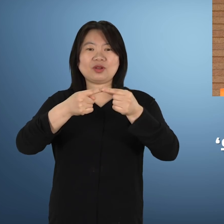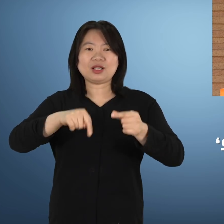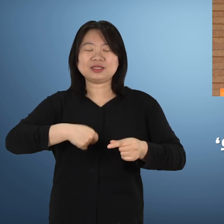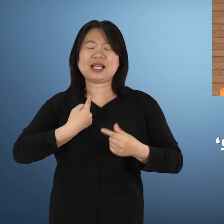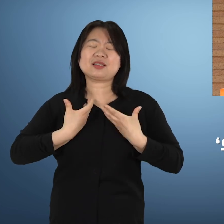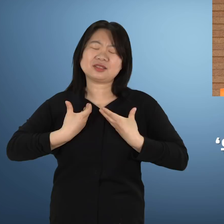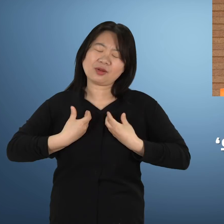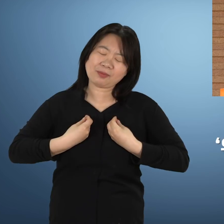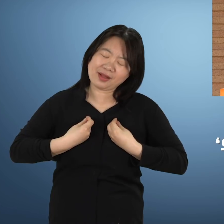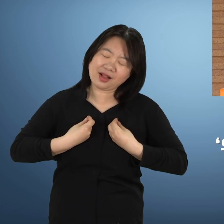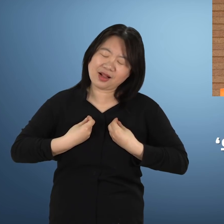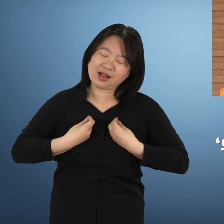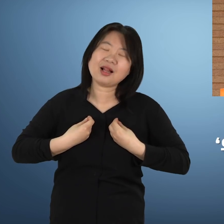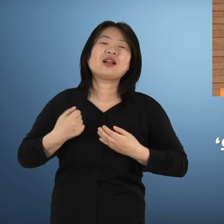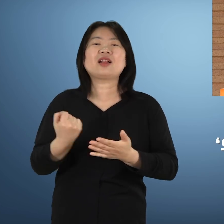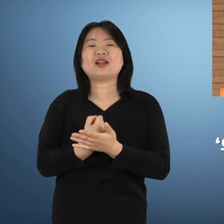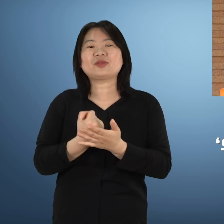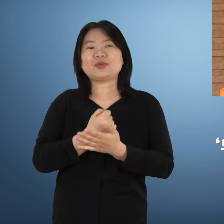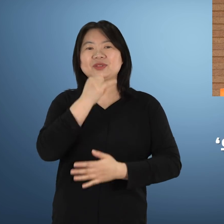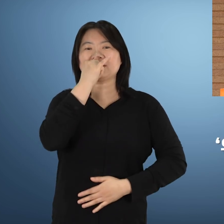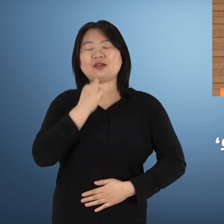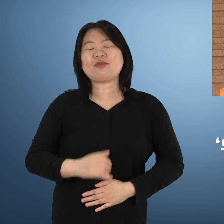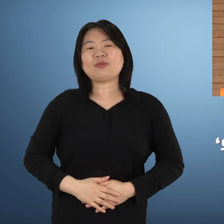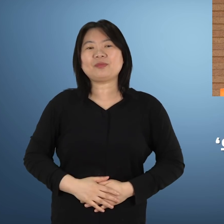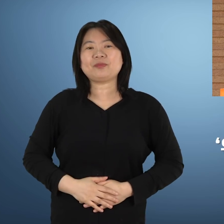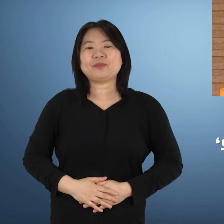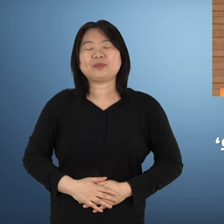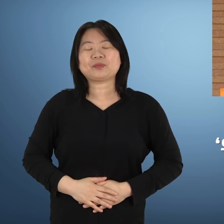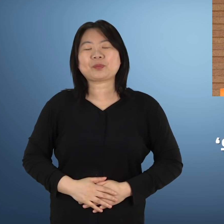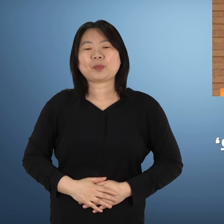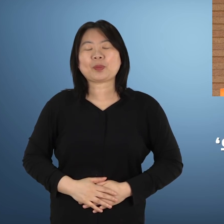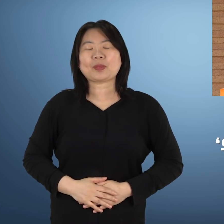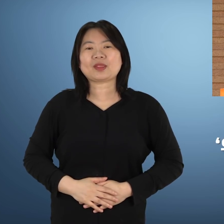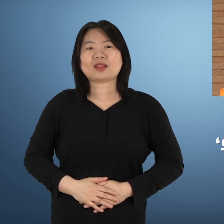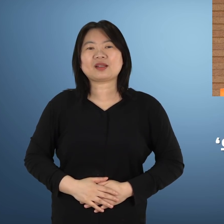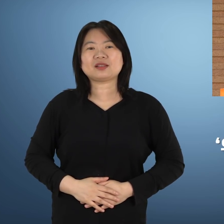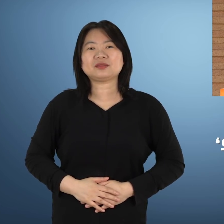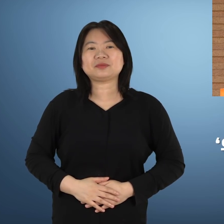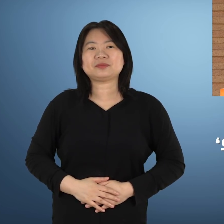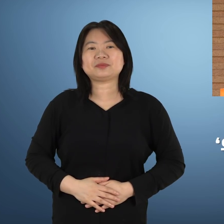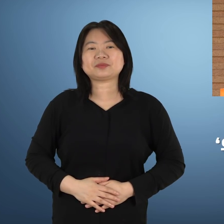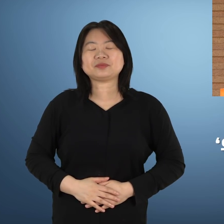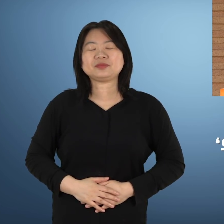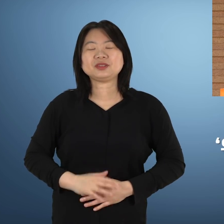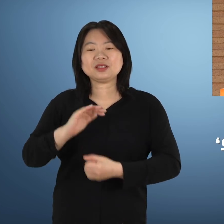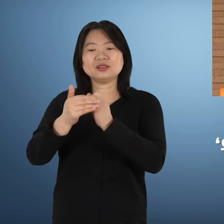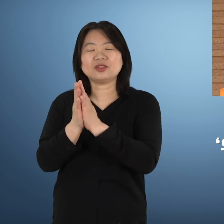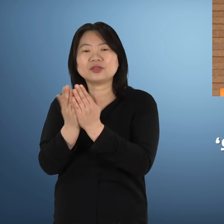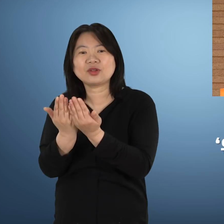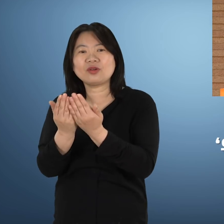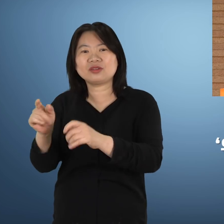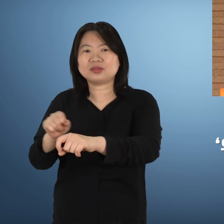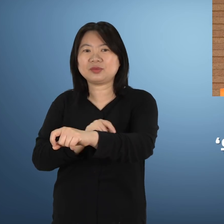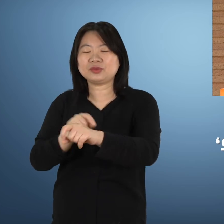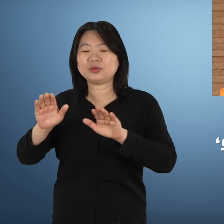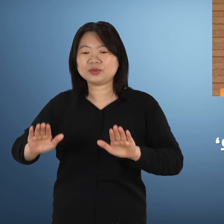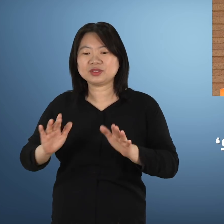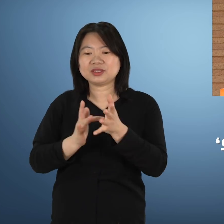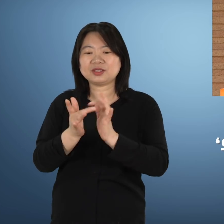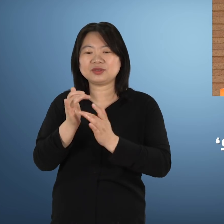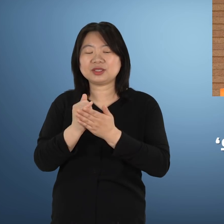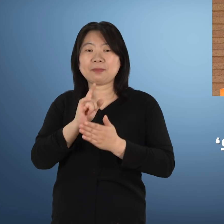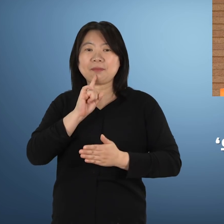자기절망적인 애통이 있다는 거죠. 이것은 성경에서 또 특별히 오늘 예수님이 말씀하신